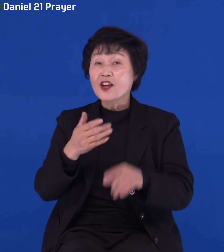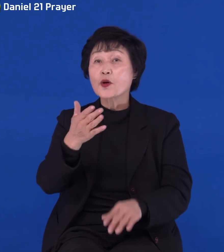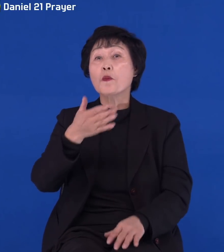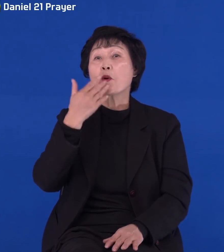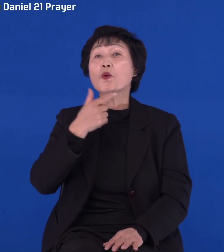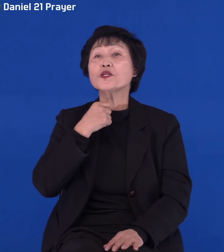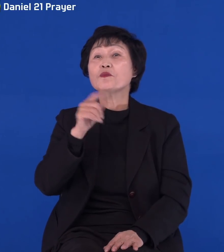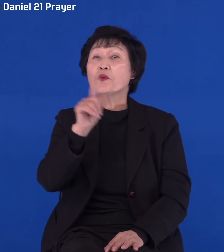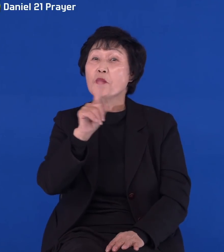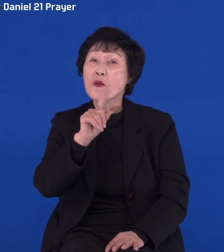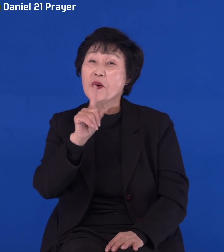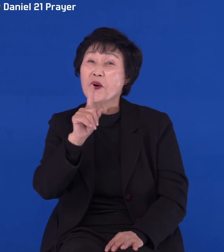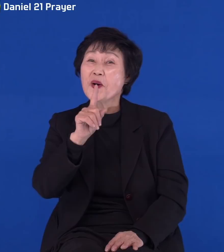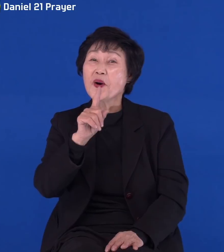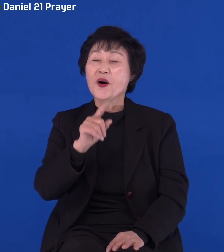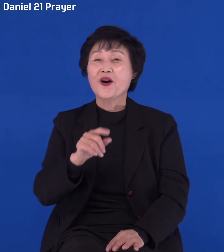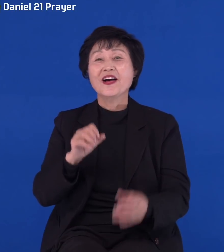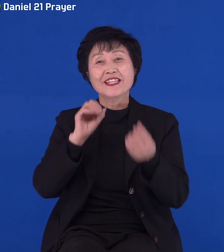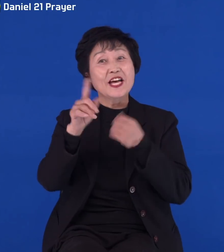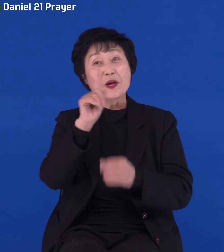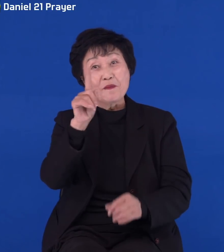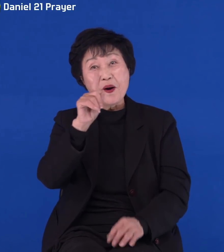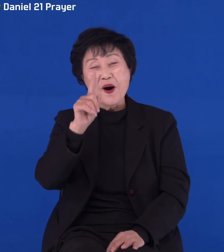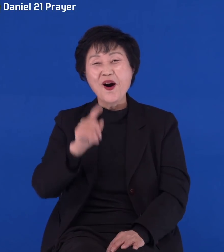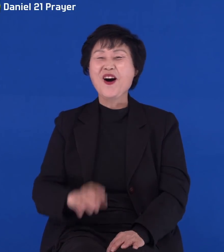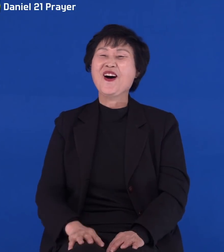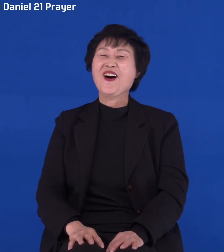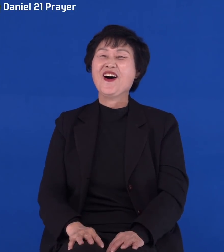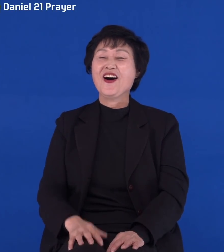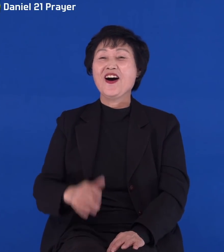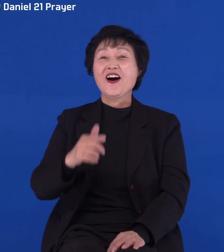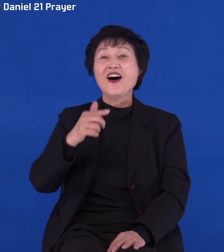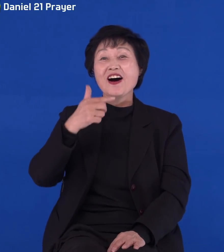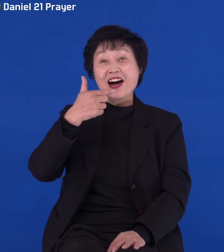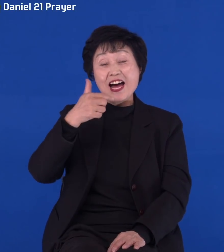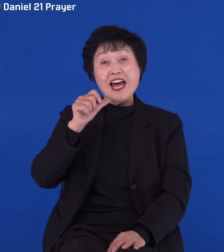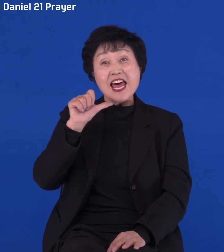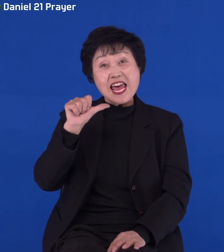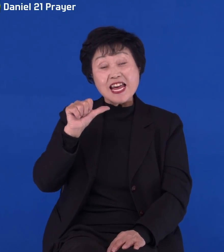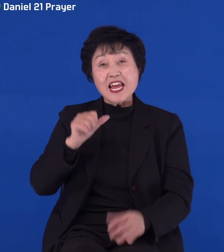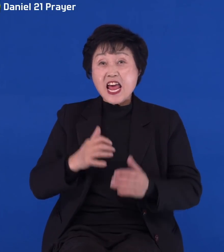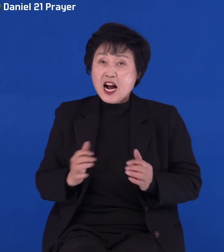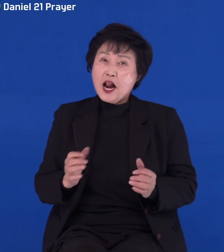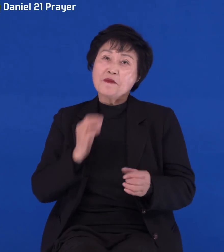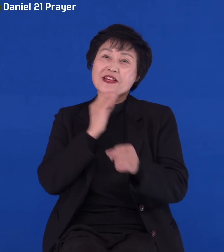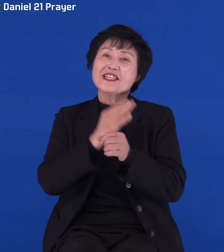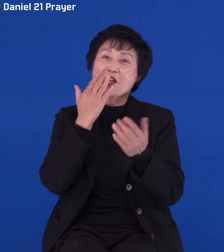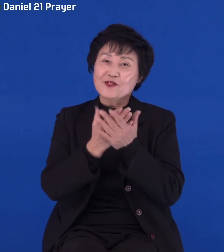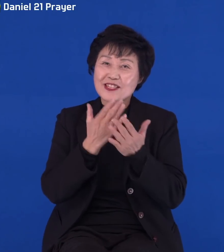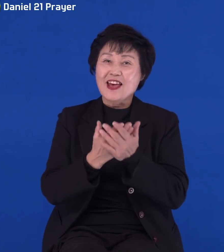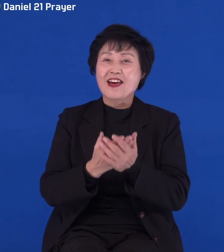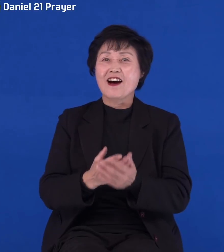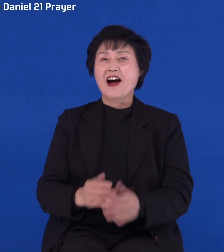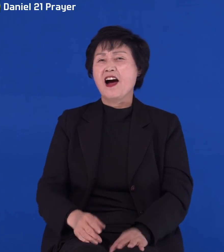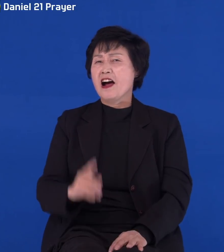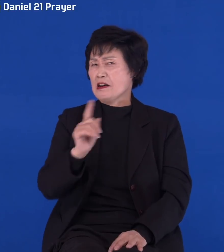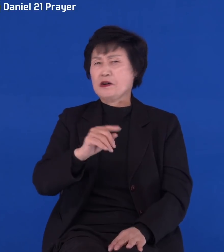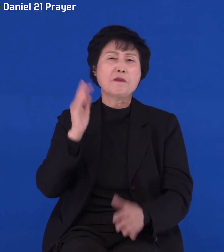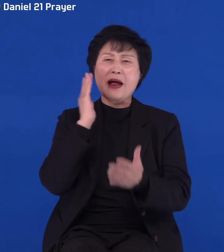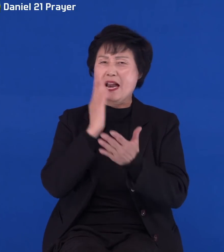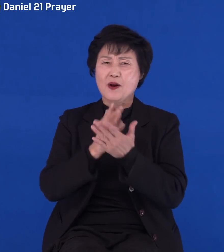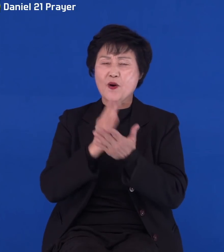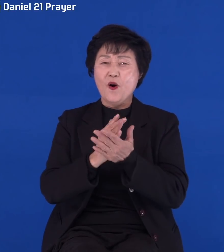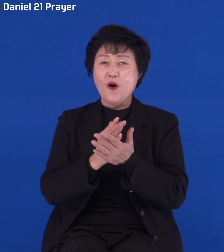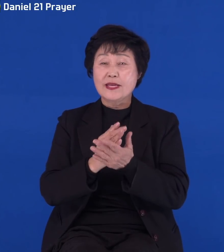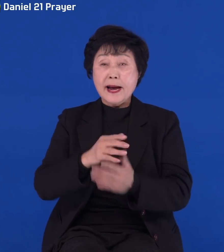저희가 뭐라고 대답했을까요? LA 갈비 사주세요. 그랬더니 저희 이모부가, 아야 그거 말고 나